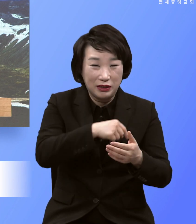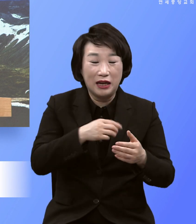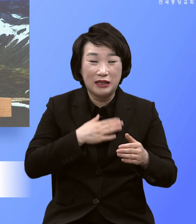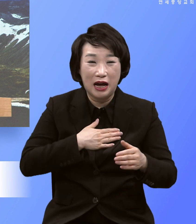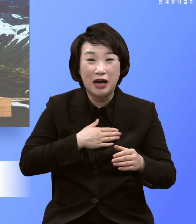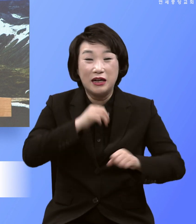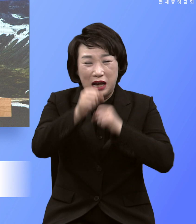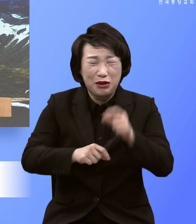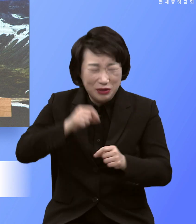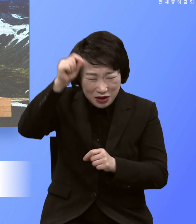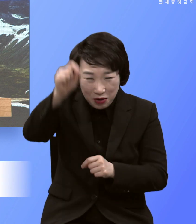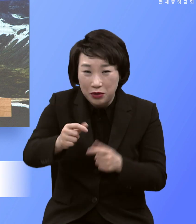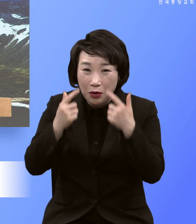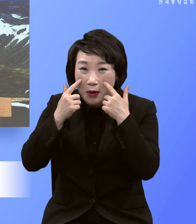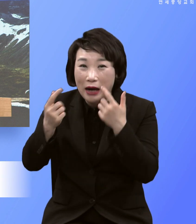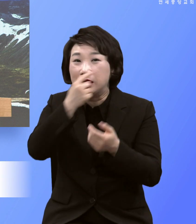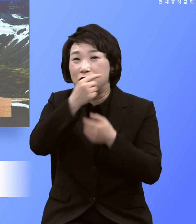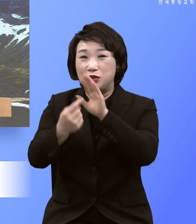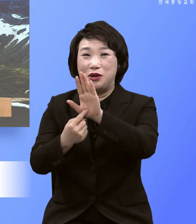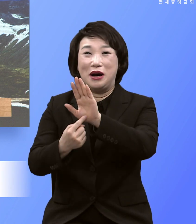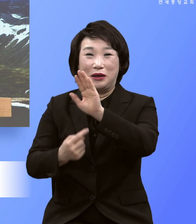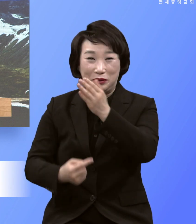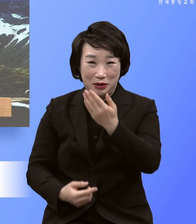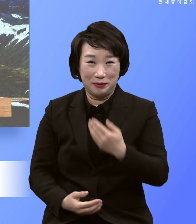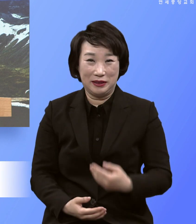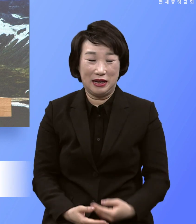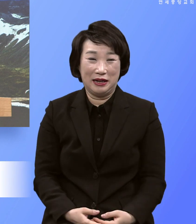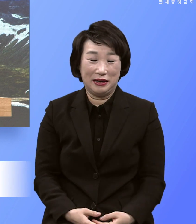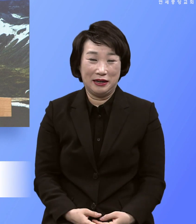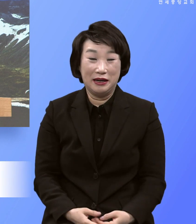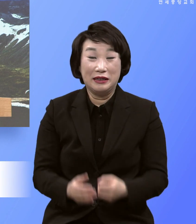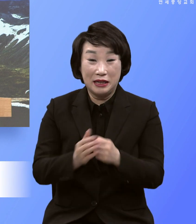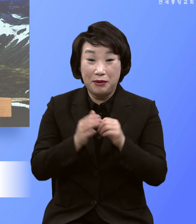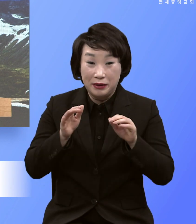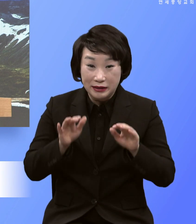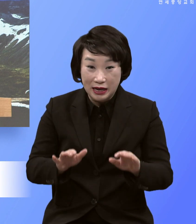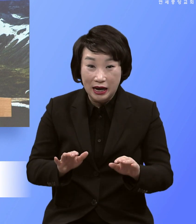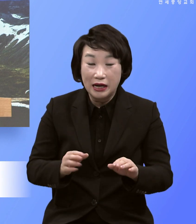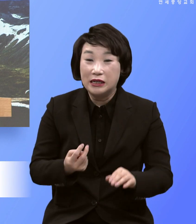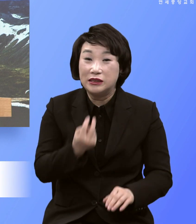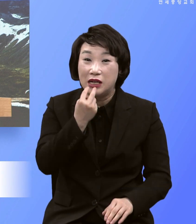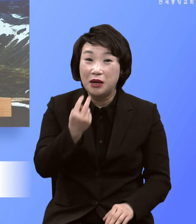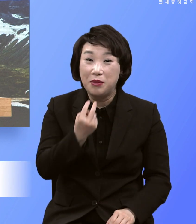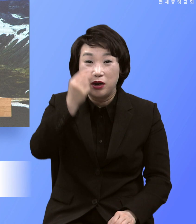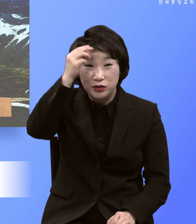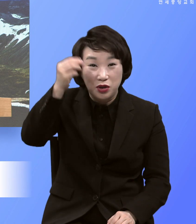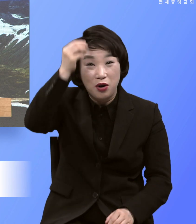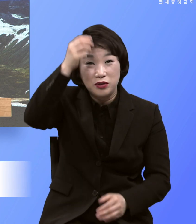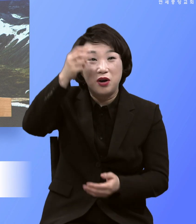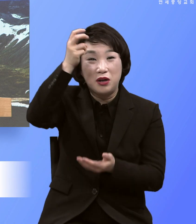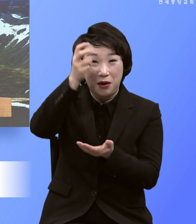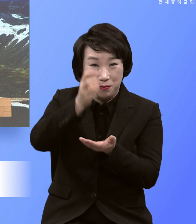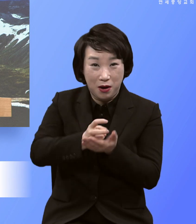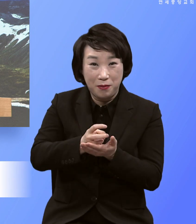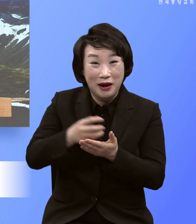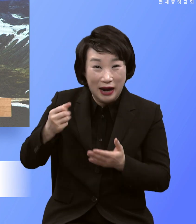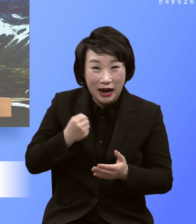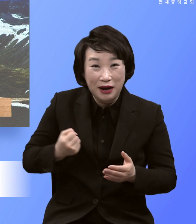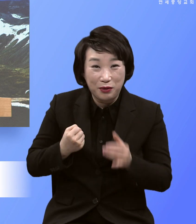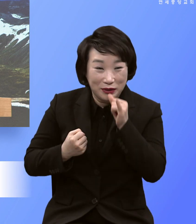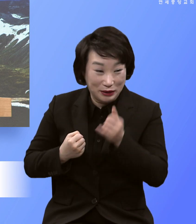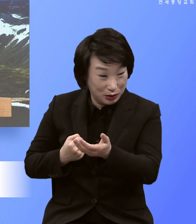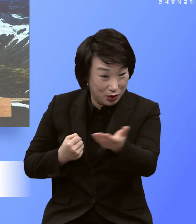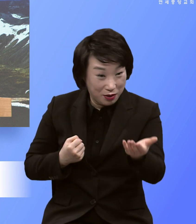영원한 자유를 확증한 것입니다. 그러므로 생명의 성령의 법을 소유한